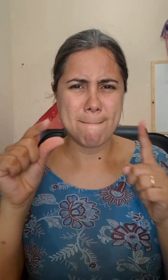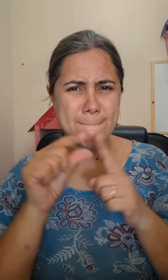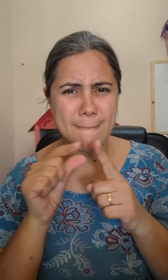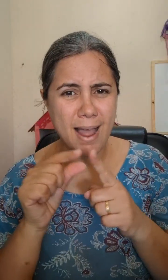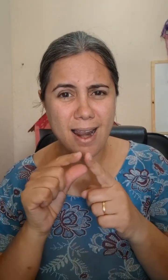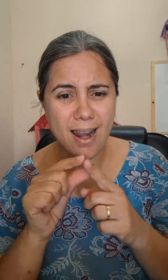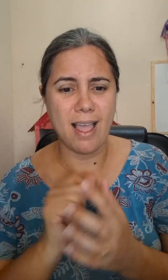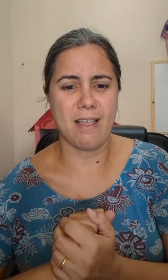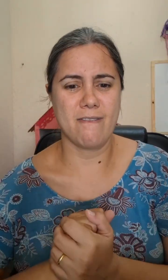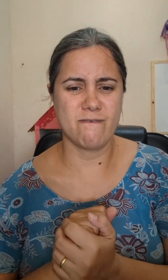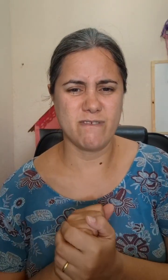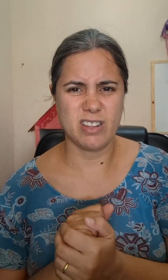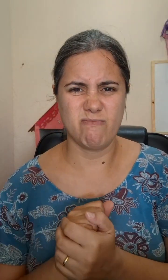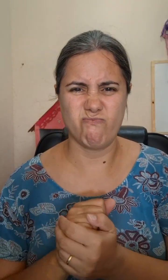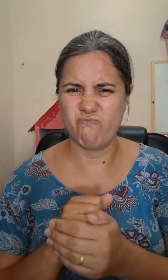termo Ixá,